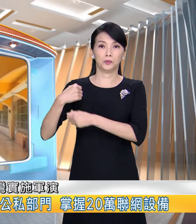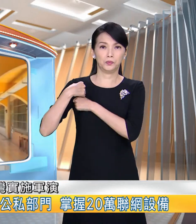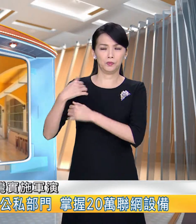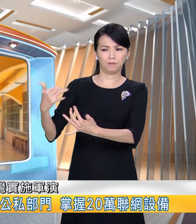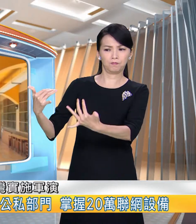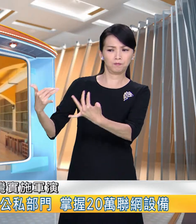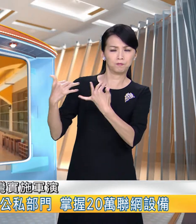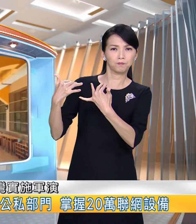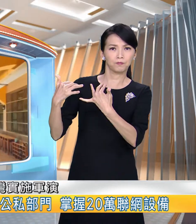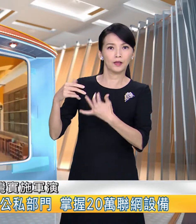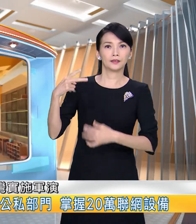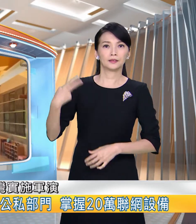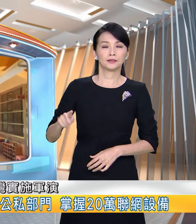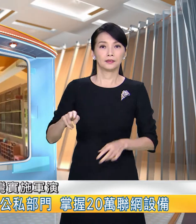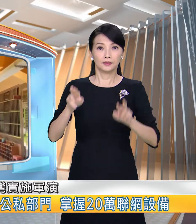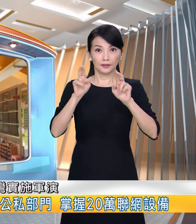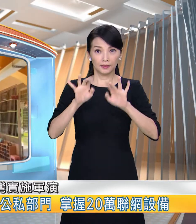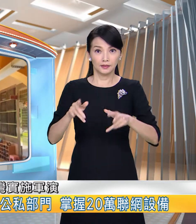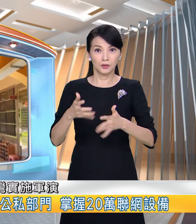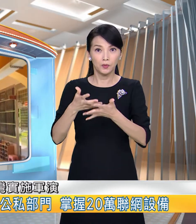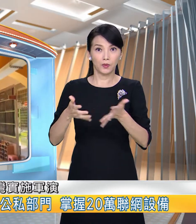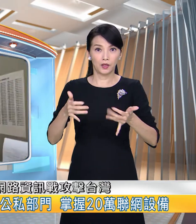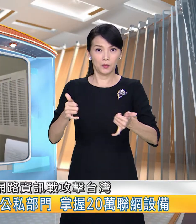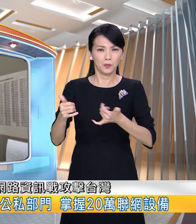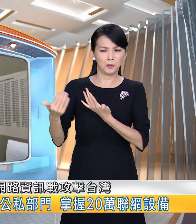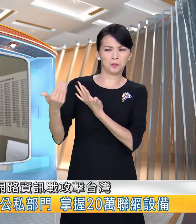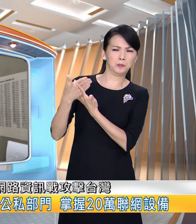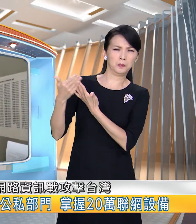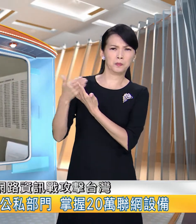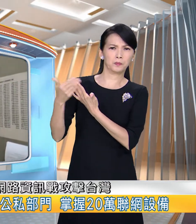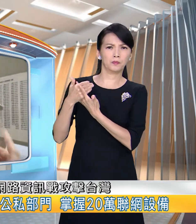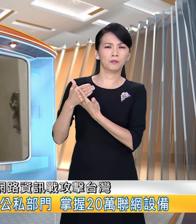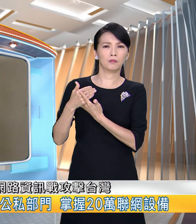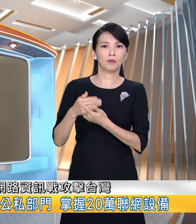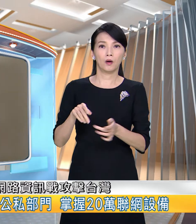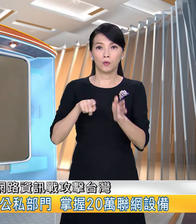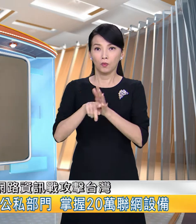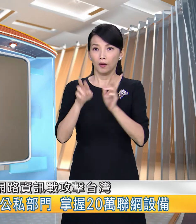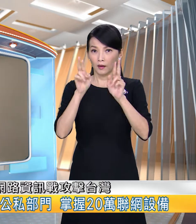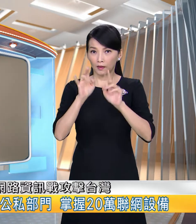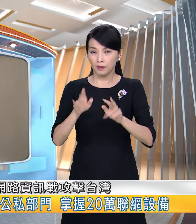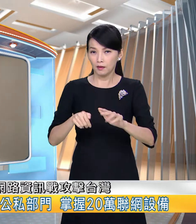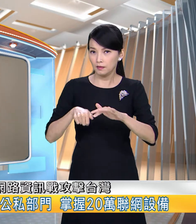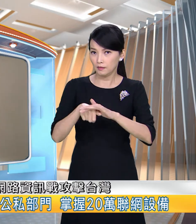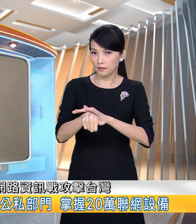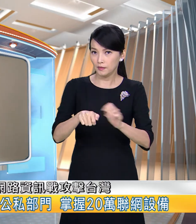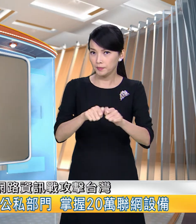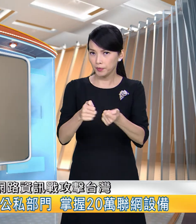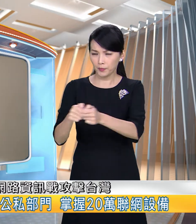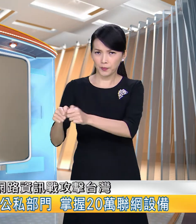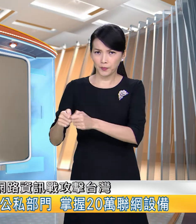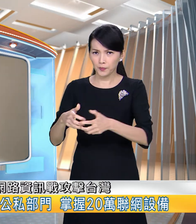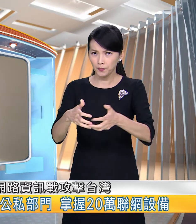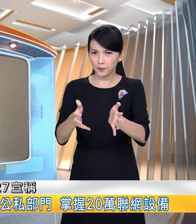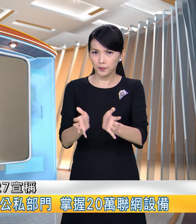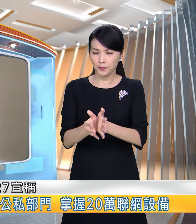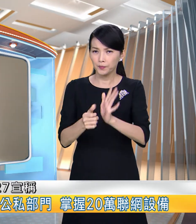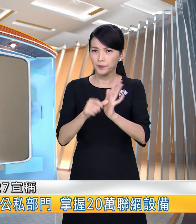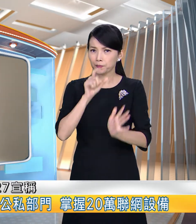中共除了对台湾实施军演，近期也不断地用网络资讯战来攻击台湾。骇客组